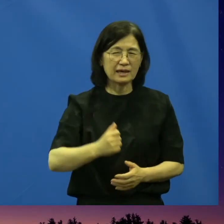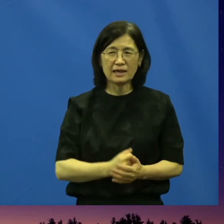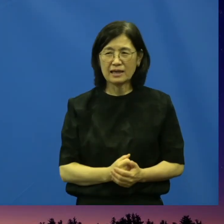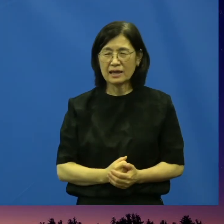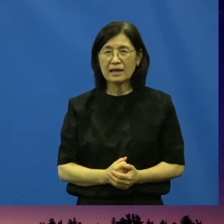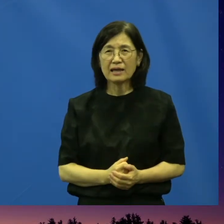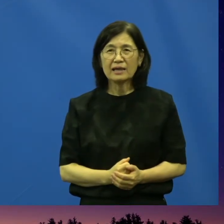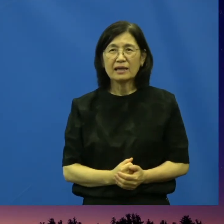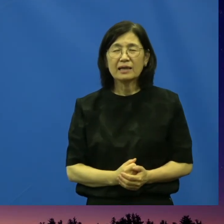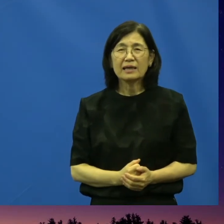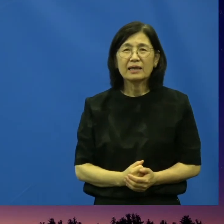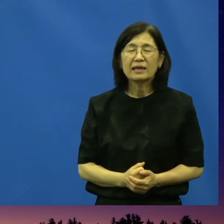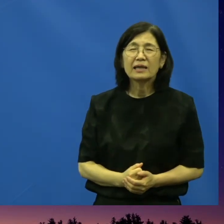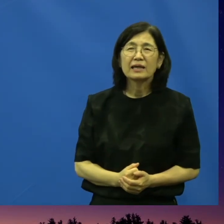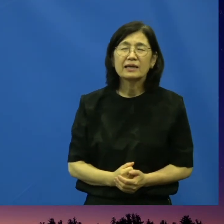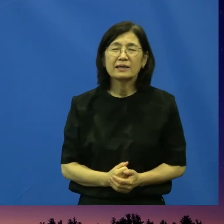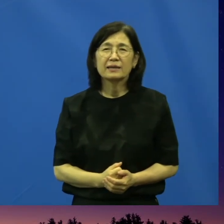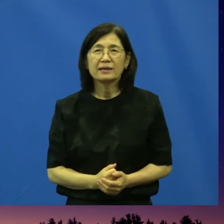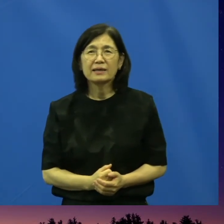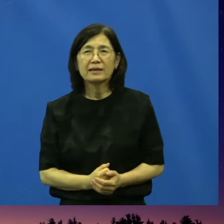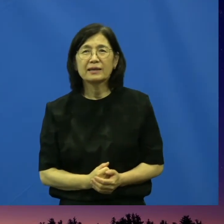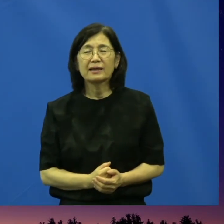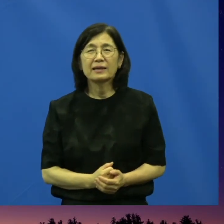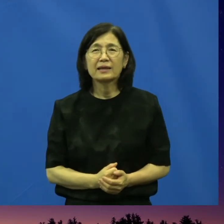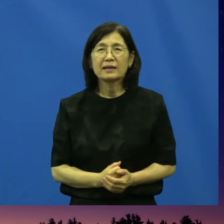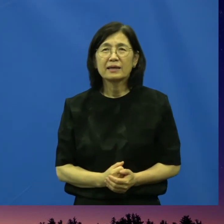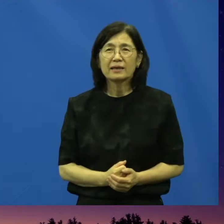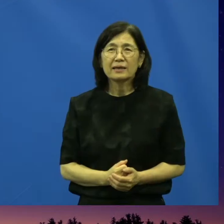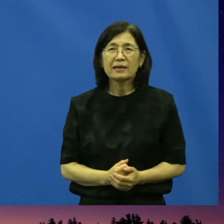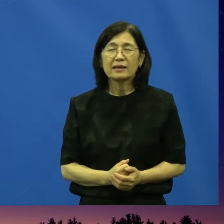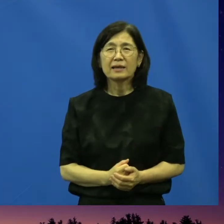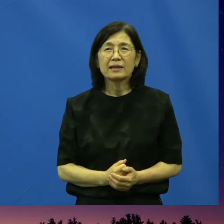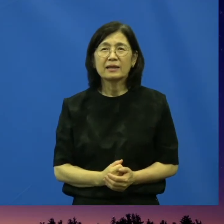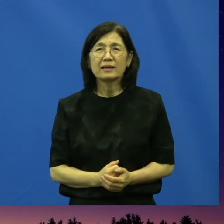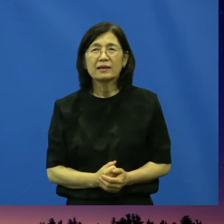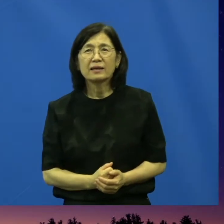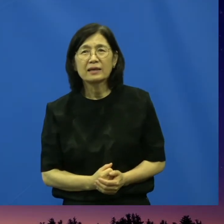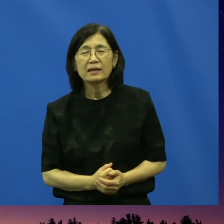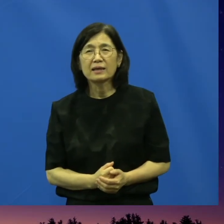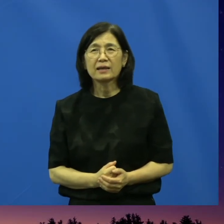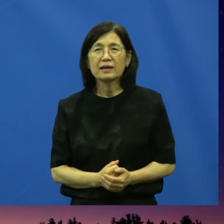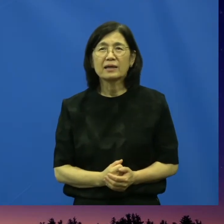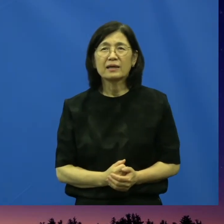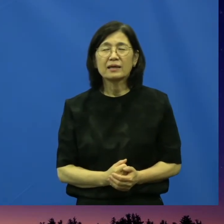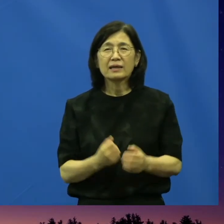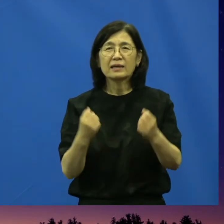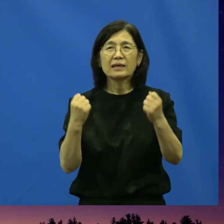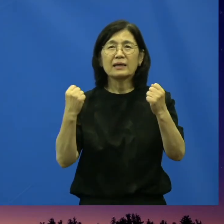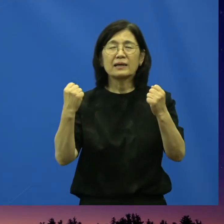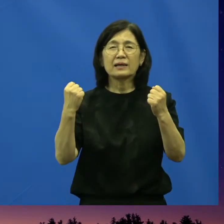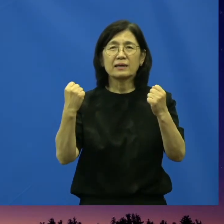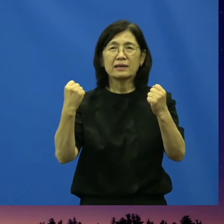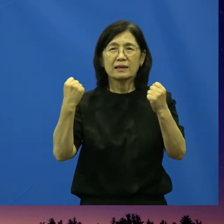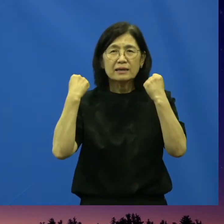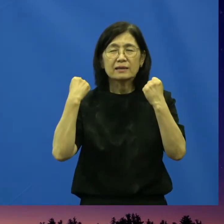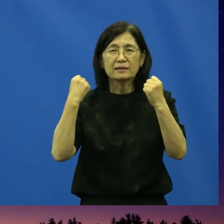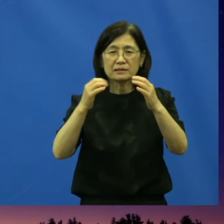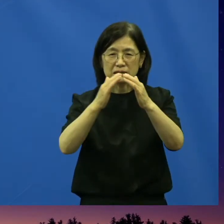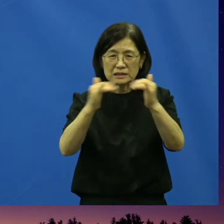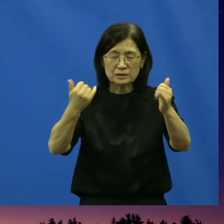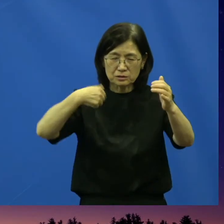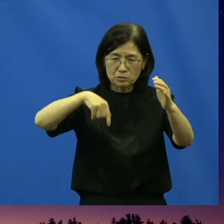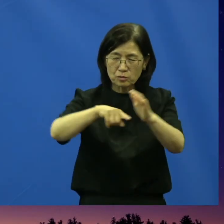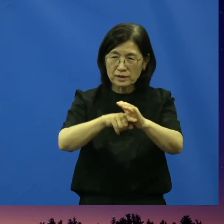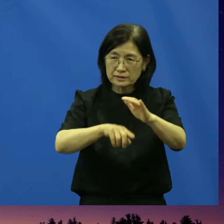말은 이것은 무력한 자들을 위한 피난처입니다. 무력한 자들을 위한 피난처. 여러분,